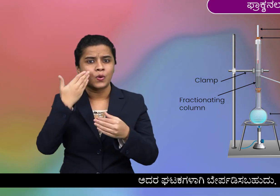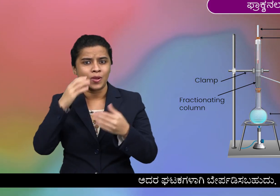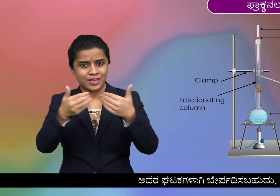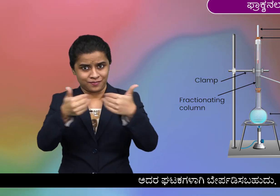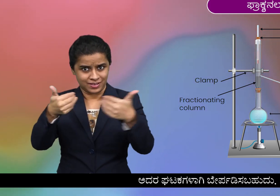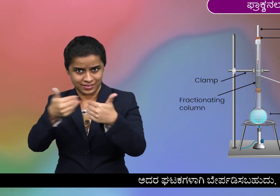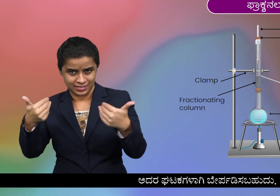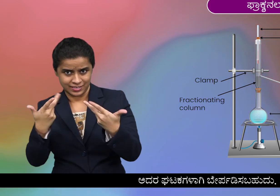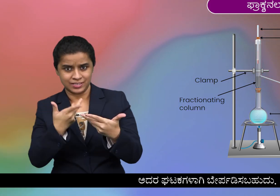ಬೇರ್ಪಡಿಸಬಹುದು.